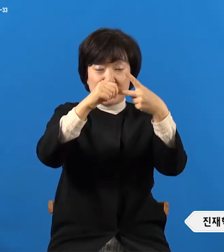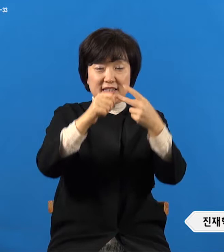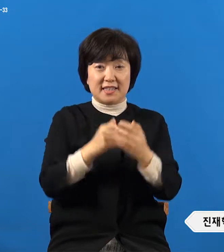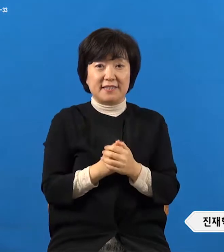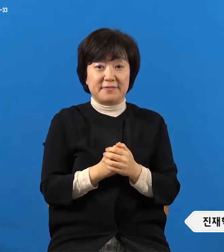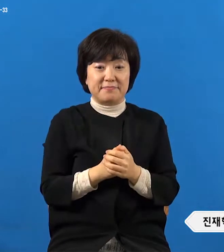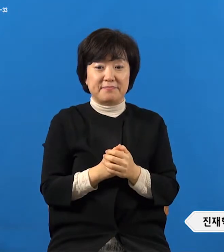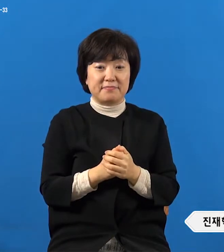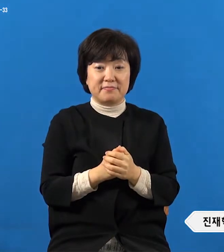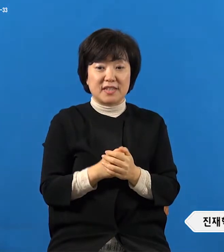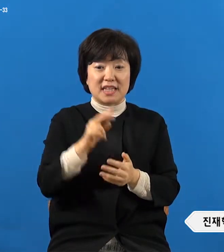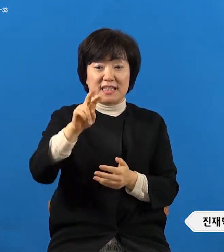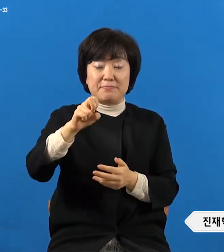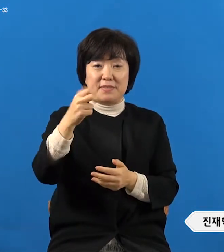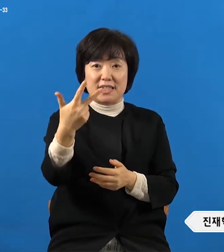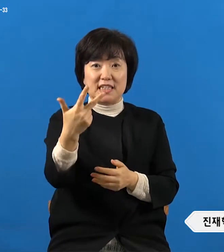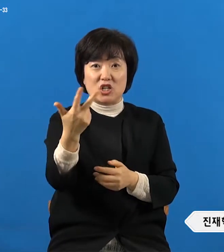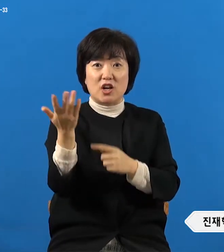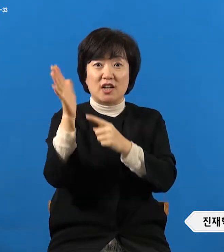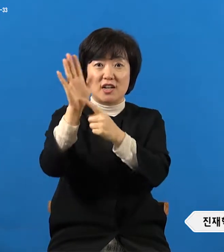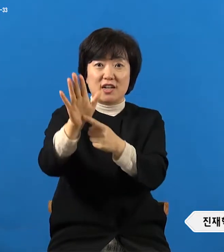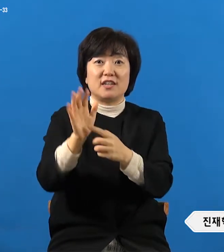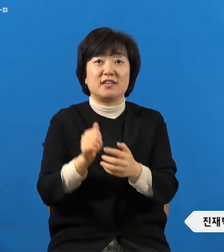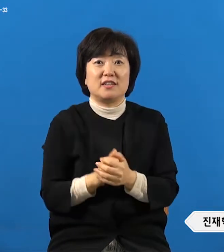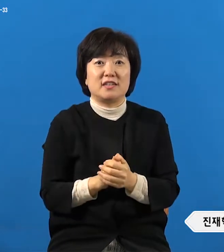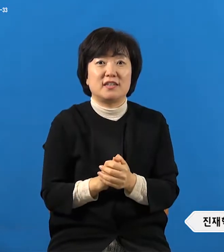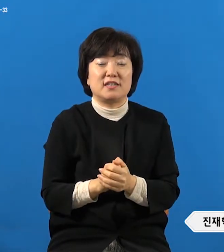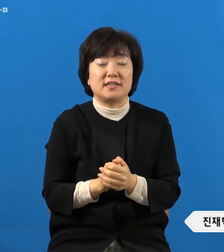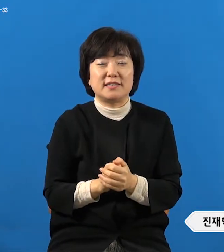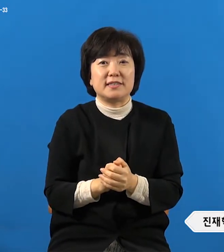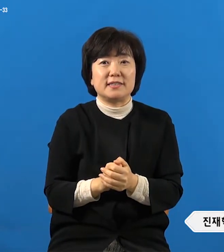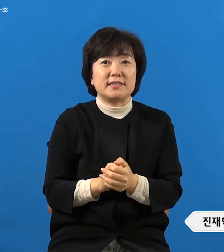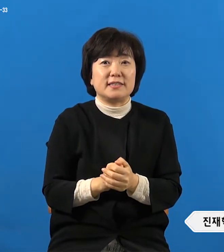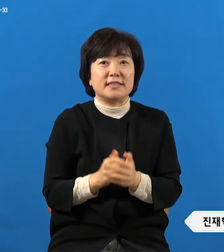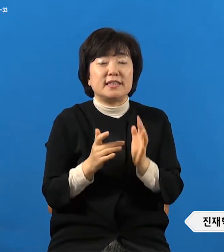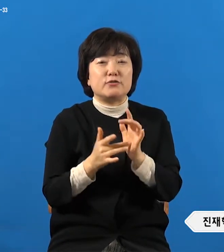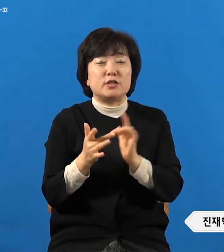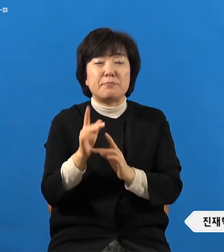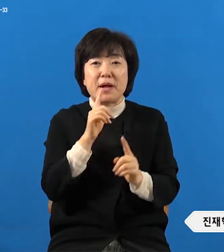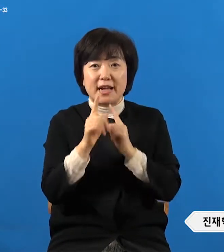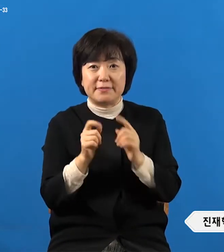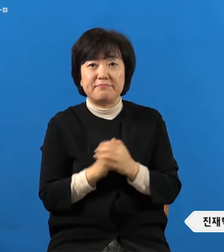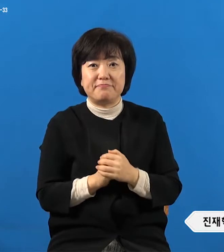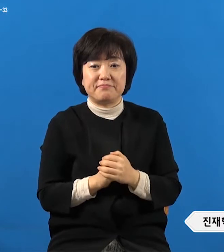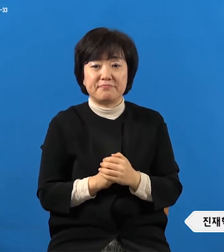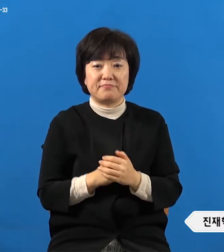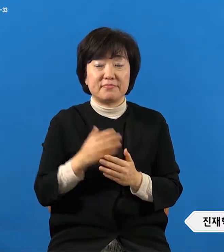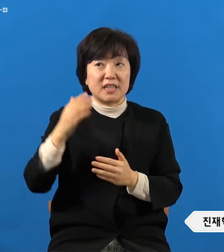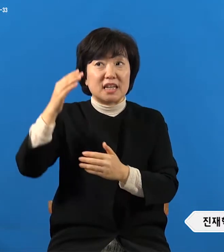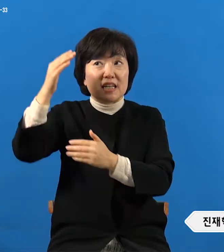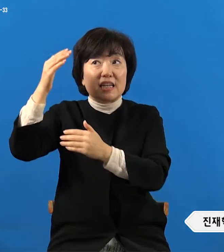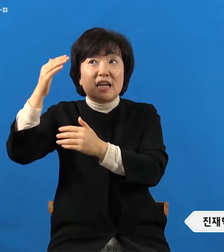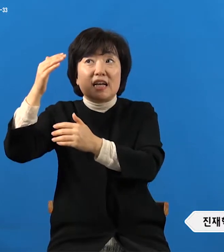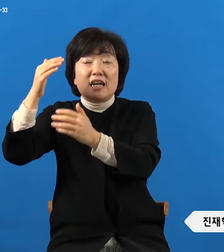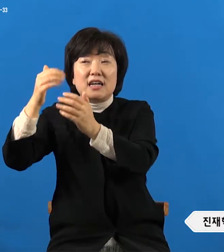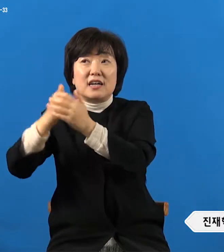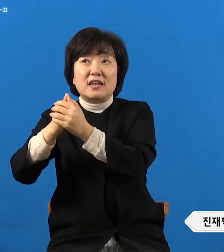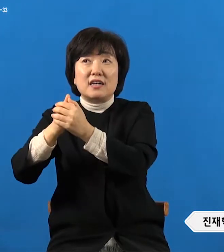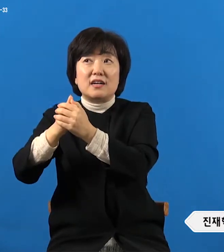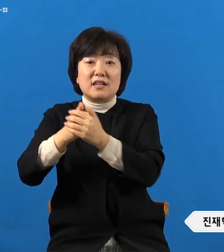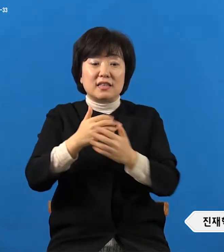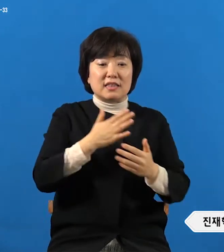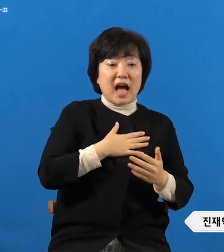번째는 27절에 나옵니다. 그 가격표 두 번째는 주님 말씀합니다. 내 뜻보다